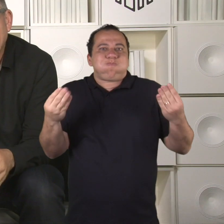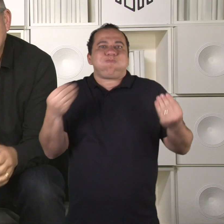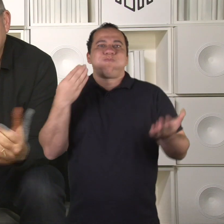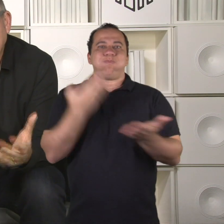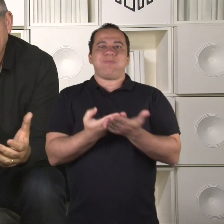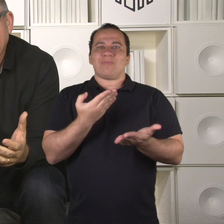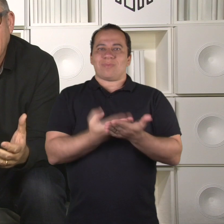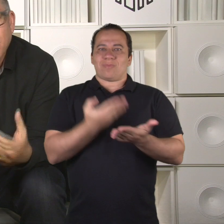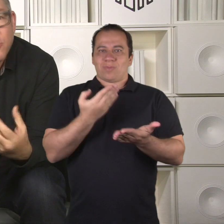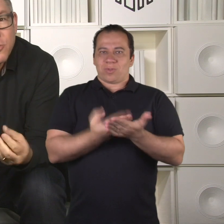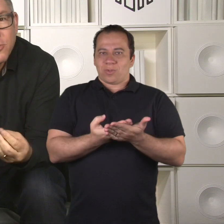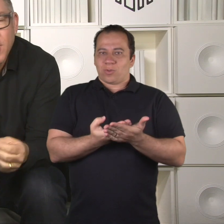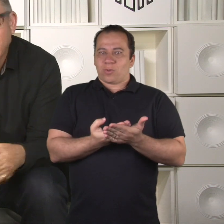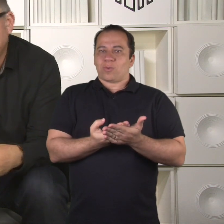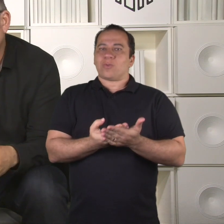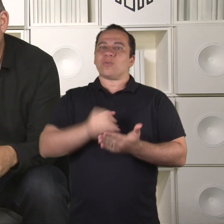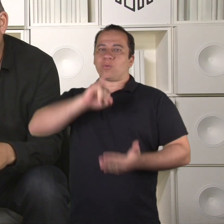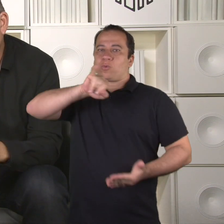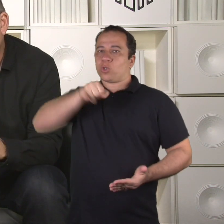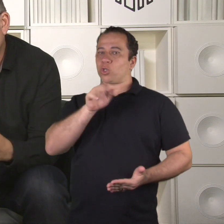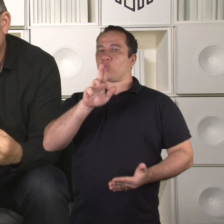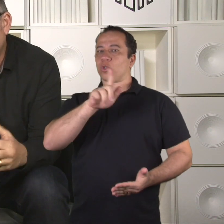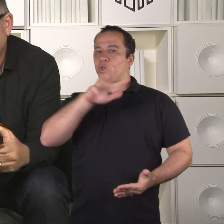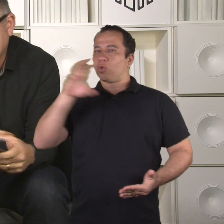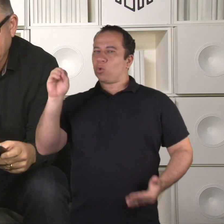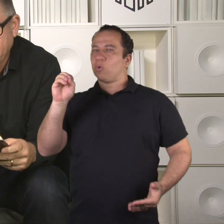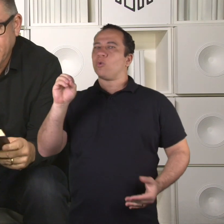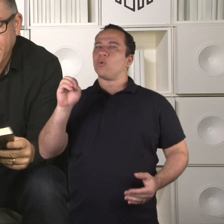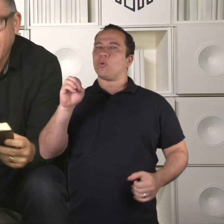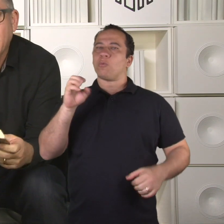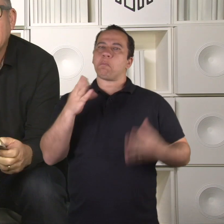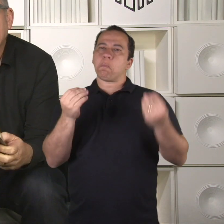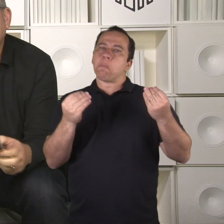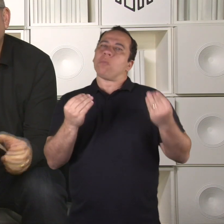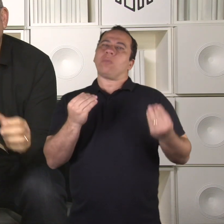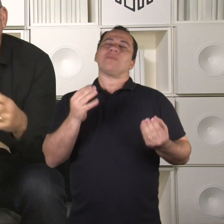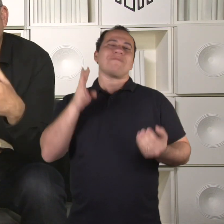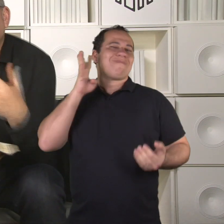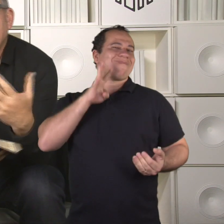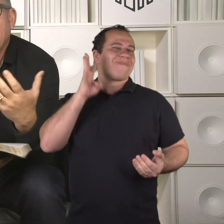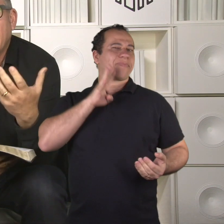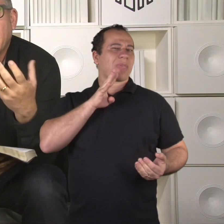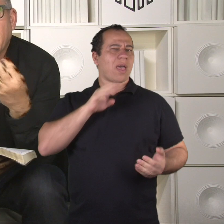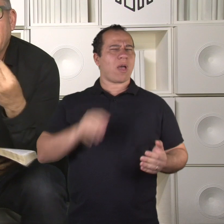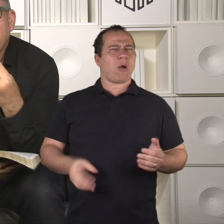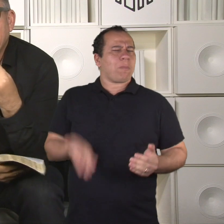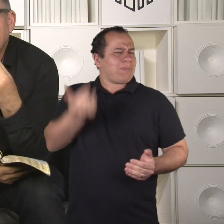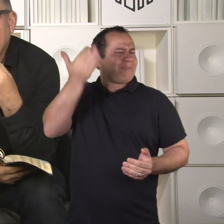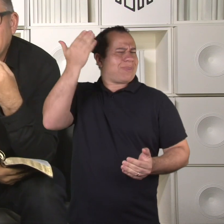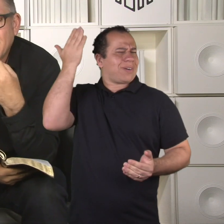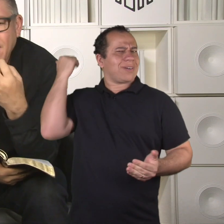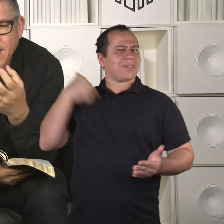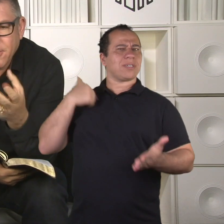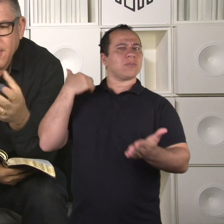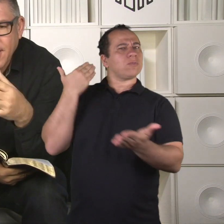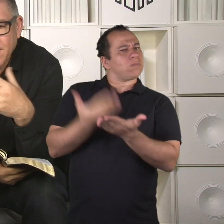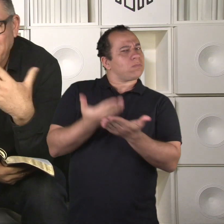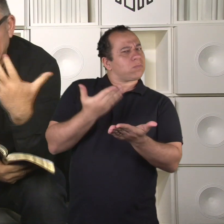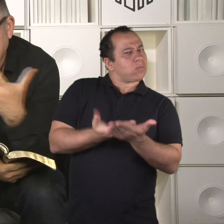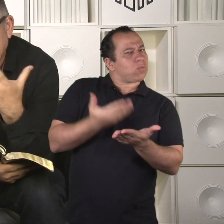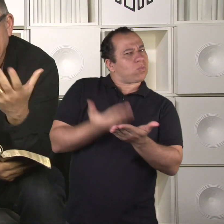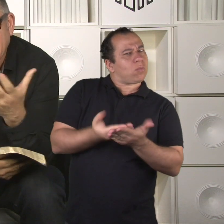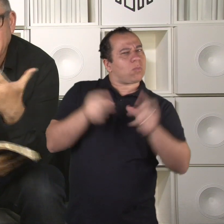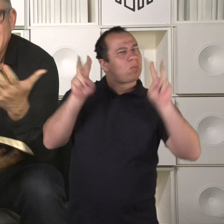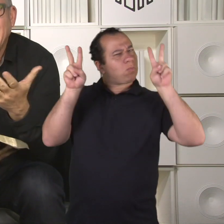do livro. Esse capítulo 10, jugo, é um dos meus prediletos. A primeira vez que eu tive acesso a